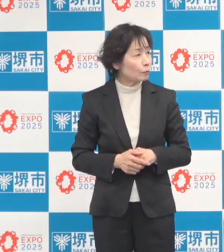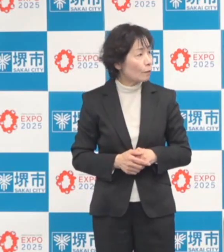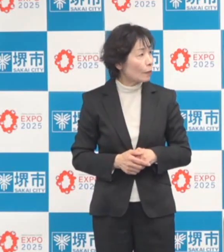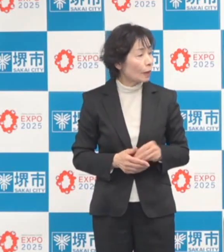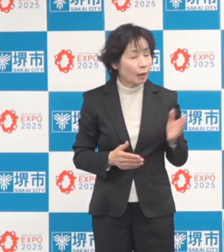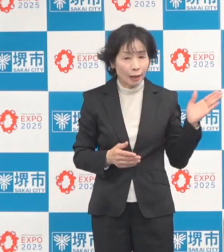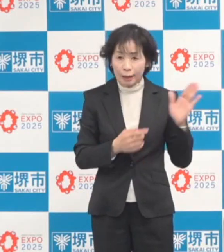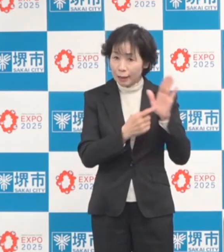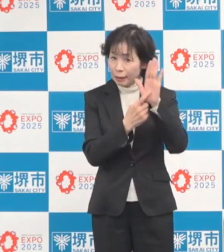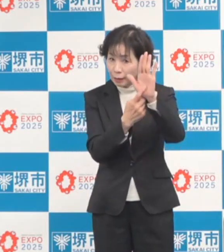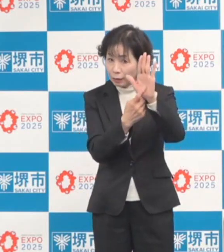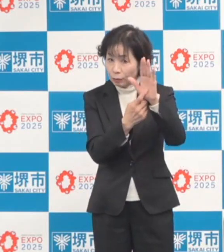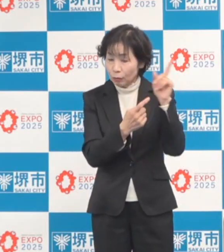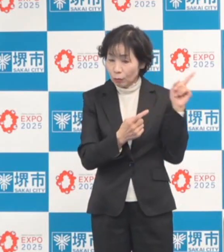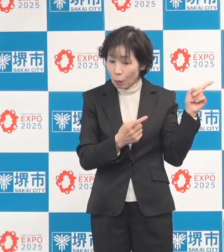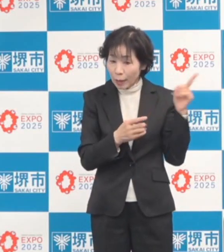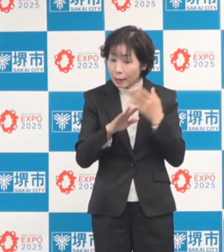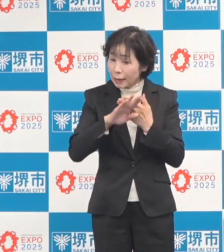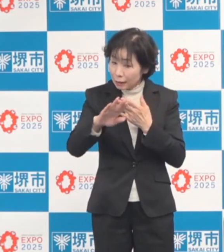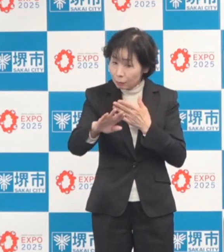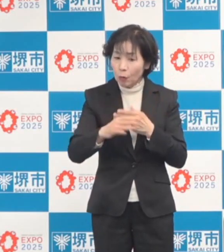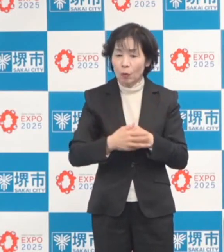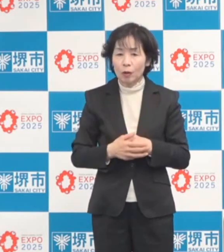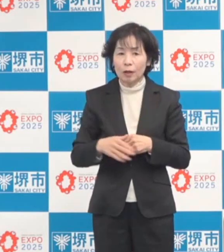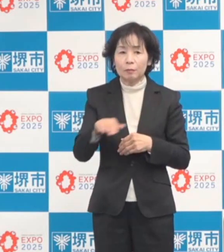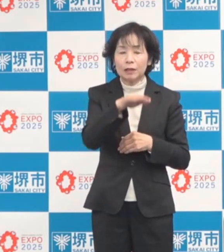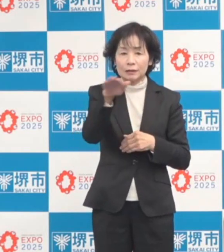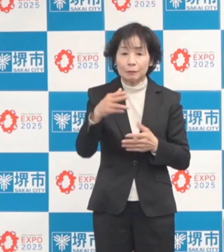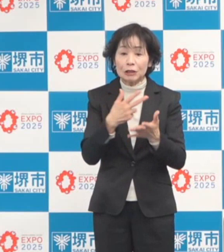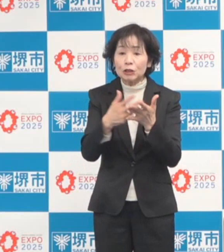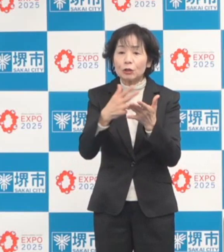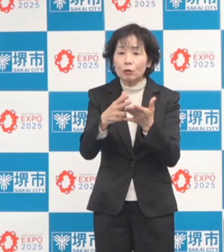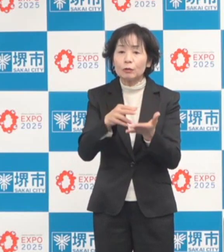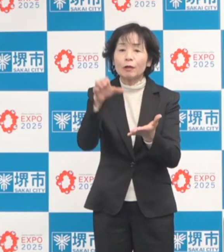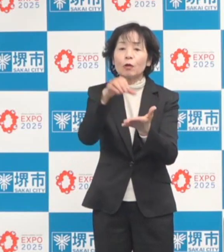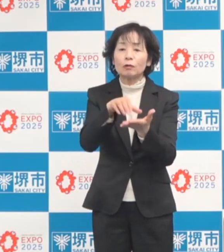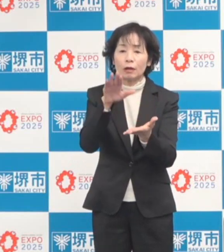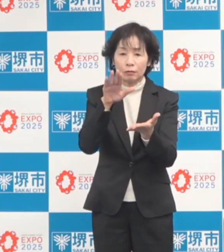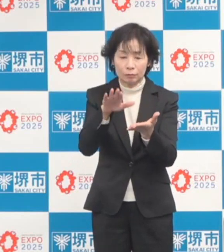掲げているこの以外にも皆様にも資料でも示していますが、